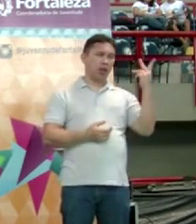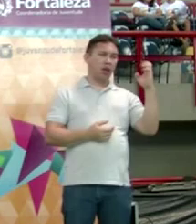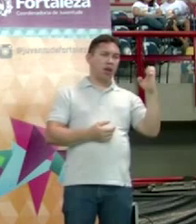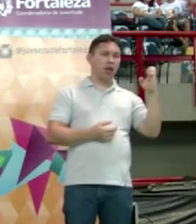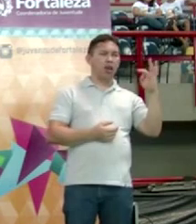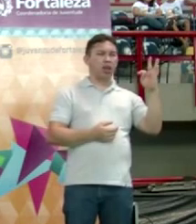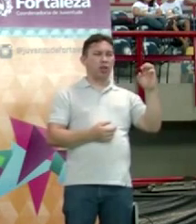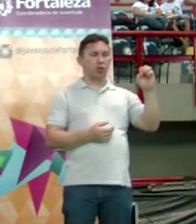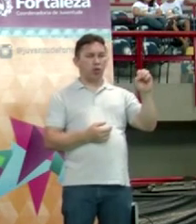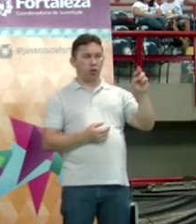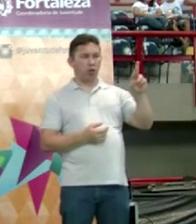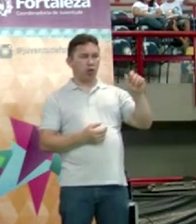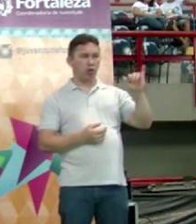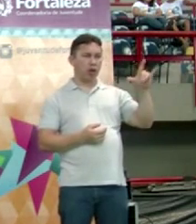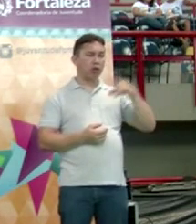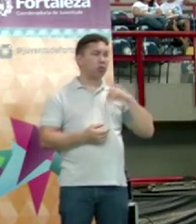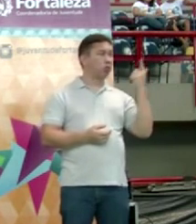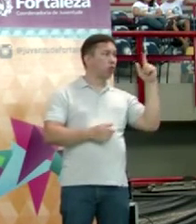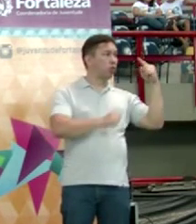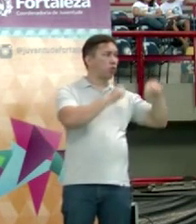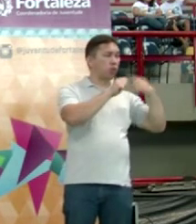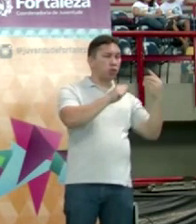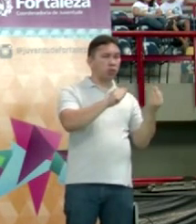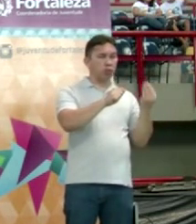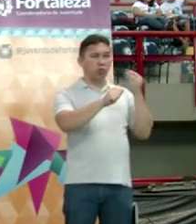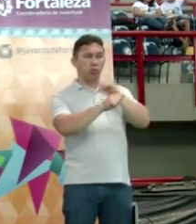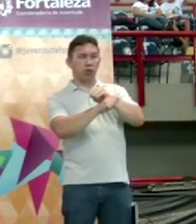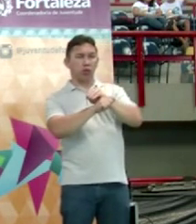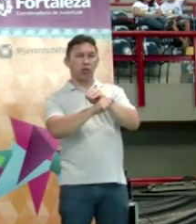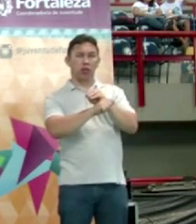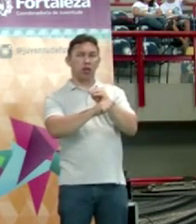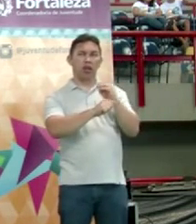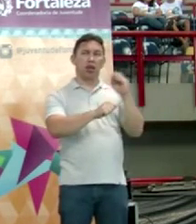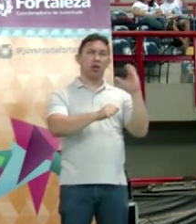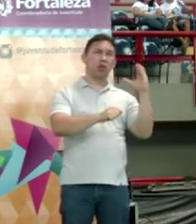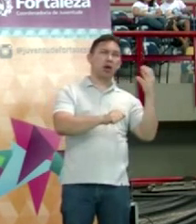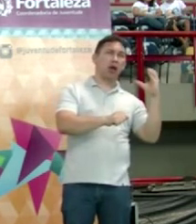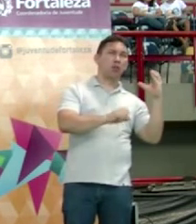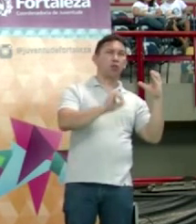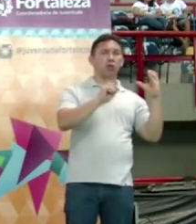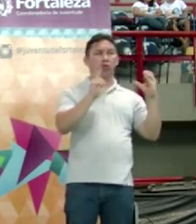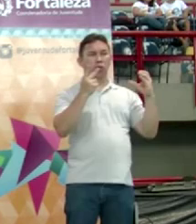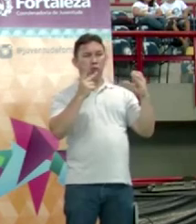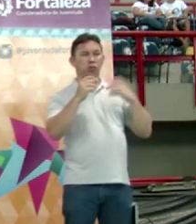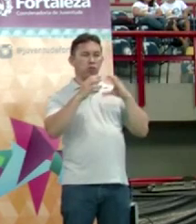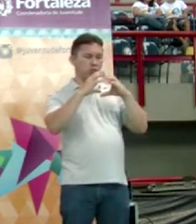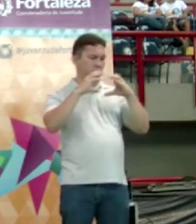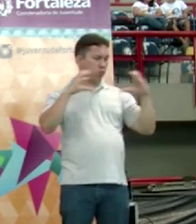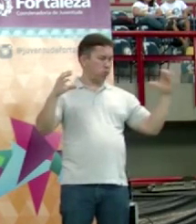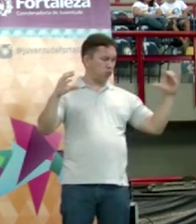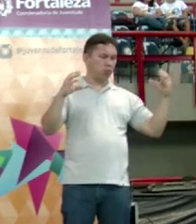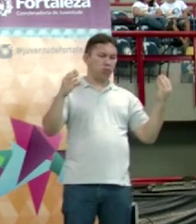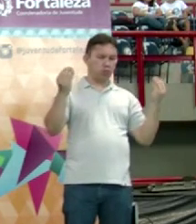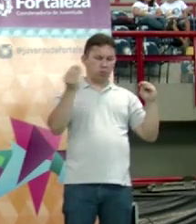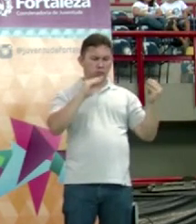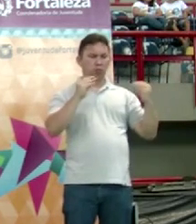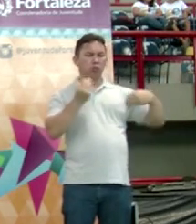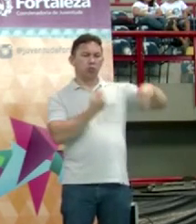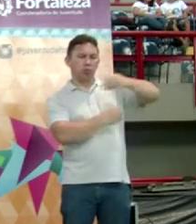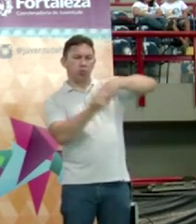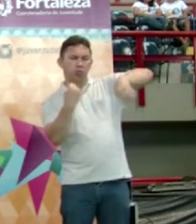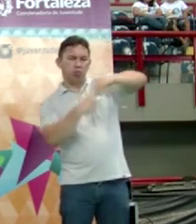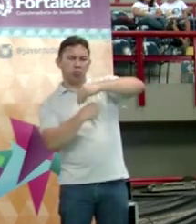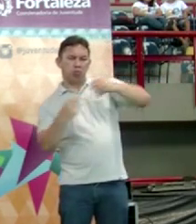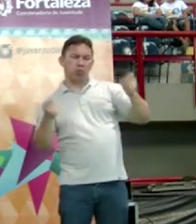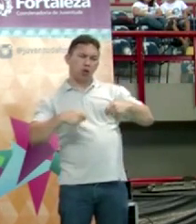É qualquer átomo diferente de carbono e hidrogênio. Então, tem cadeias saturadas que têm heteroátomo, tem